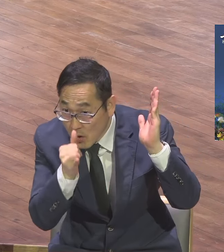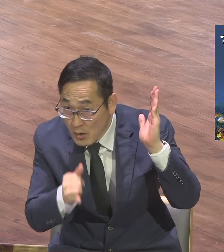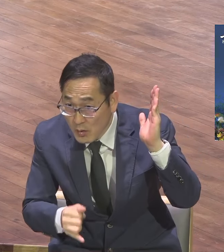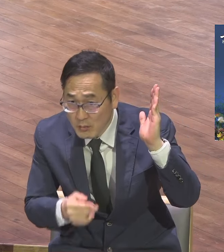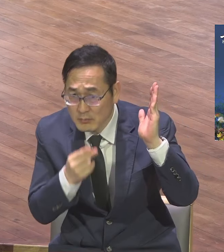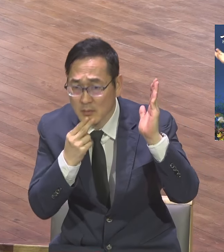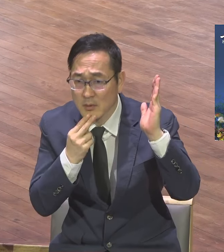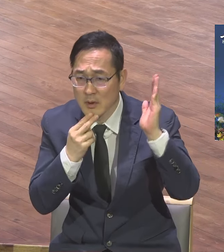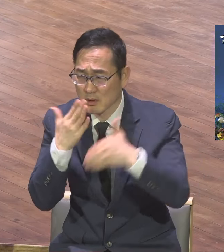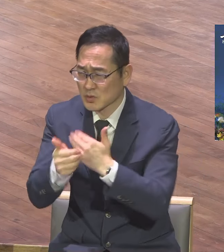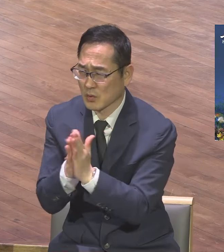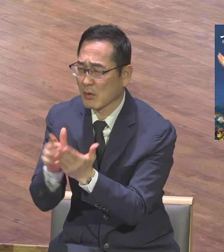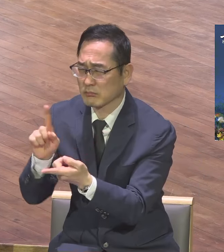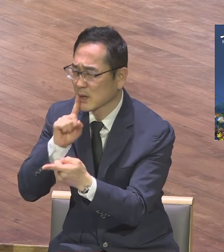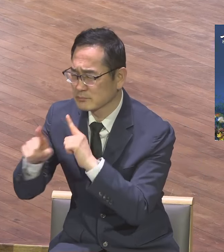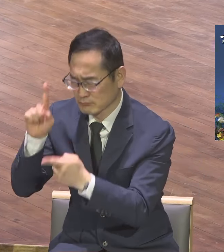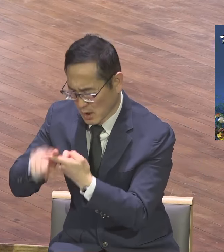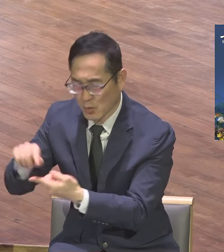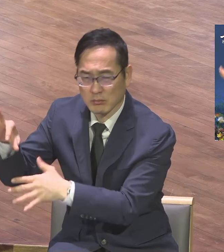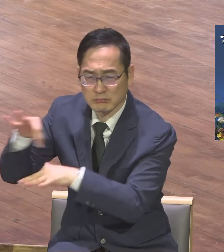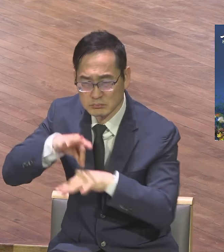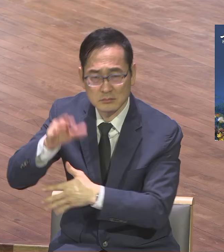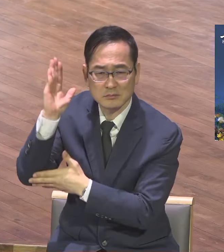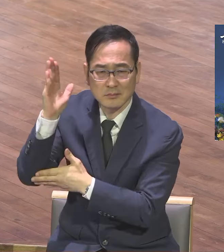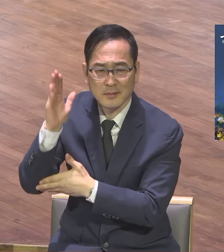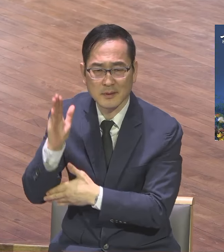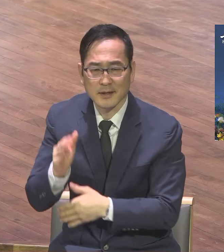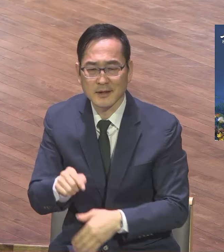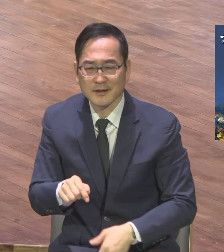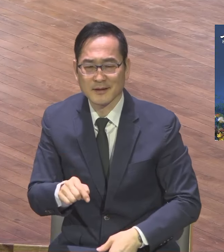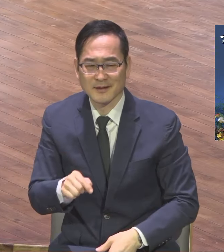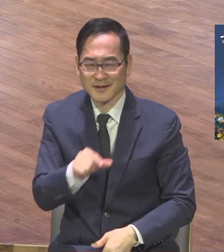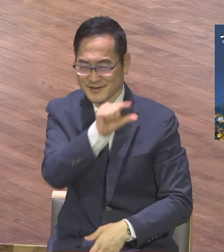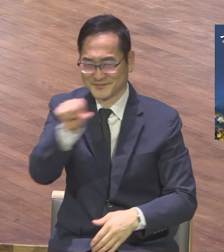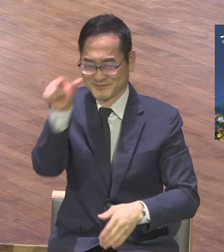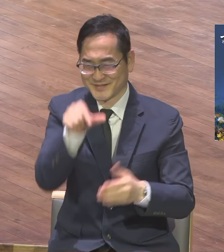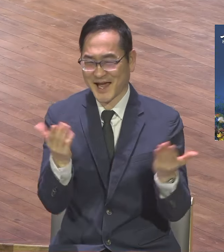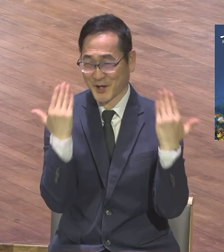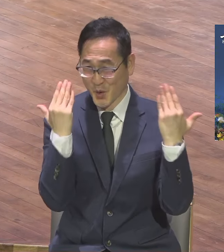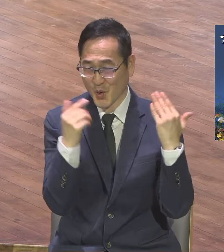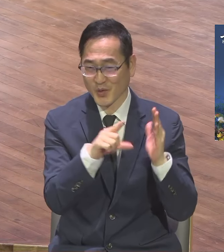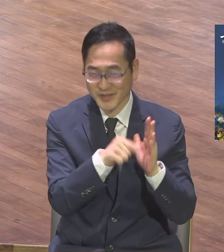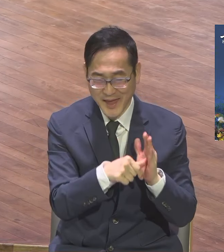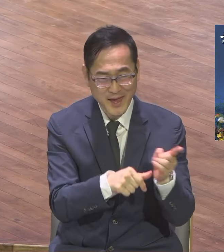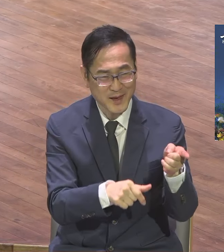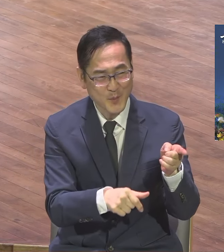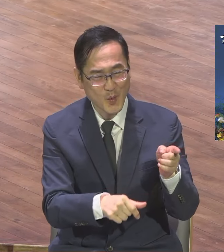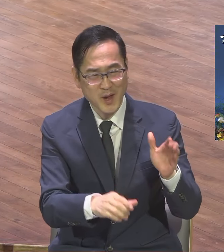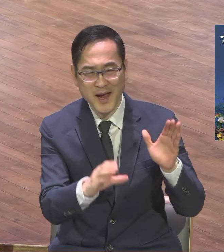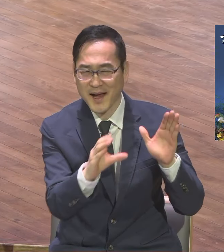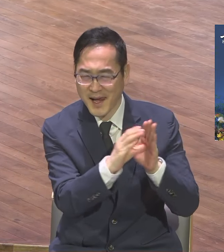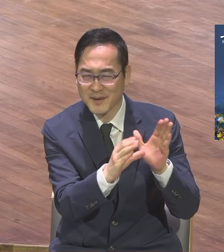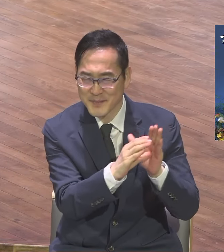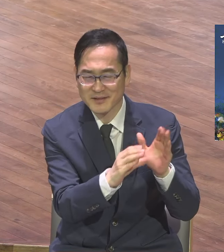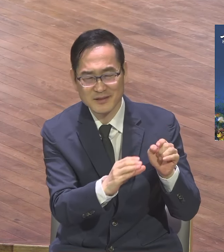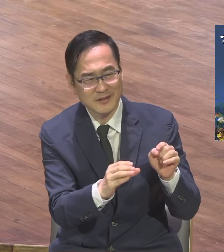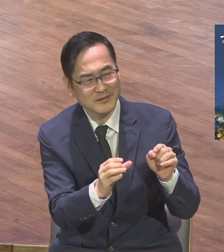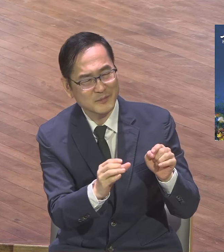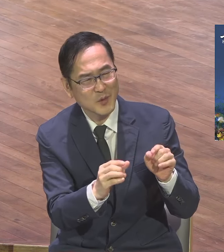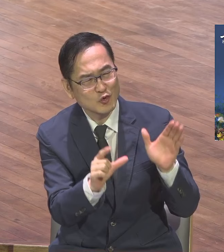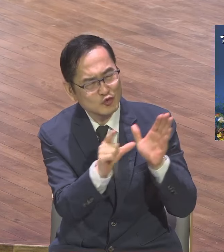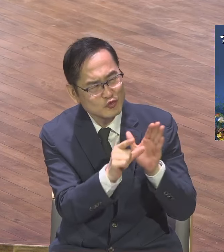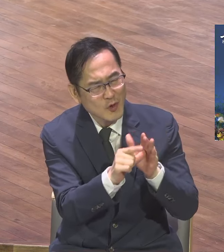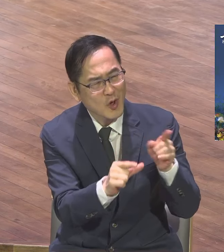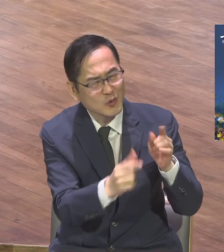없어요. 신학교는 뭐 그 신학교는 교리는 뭐 제가 태어날 때부터 칼빈주의니까 교사를 한 15년 했기 때문에